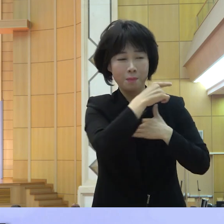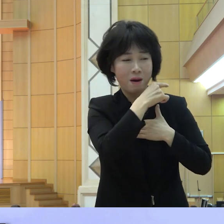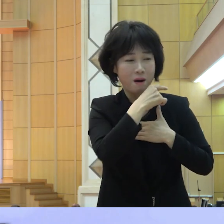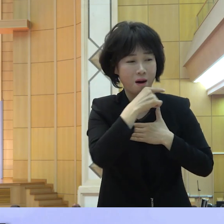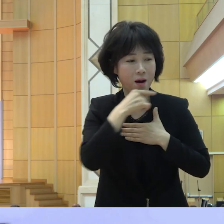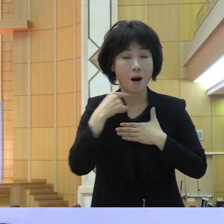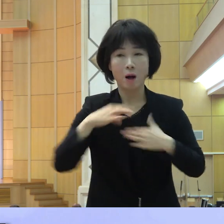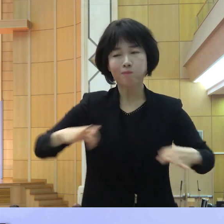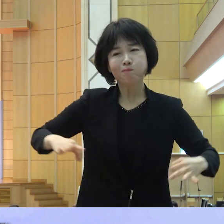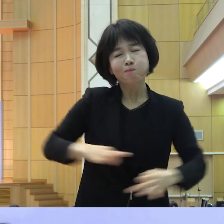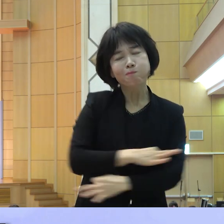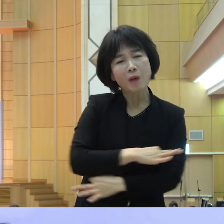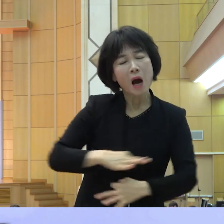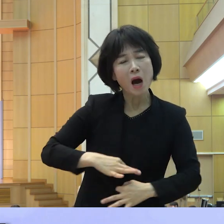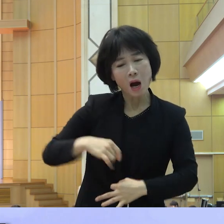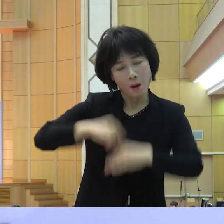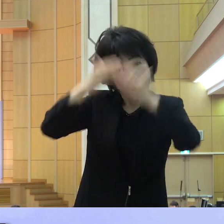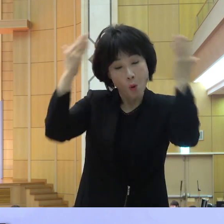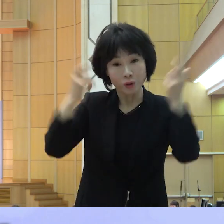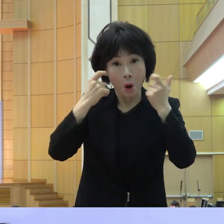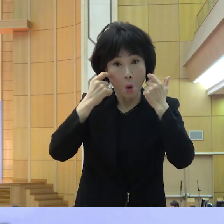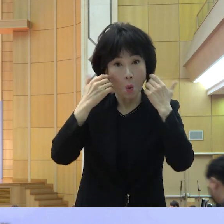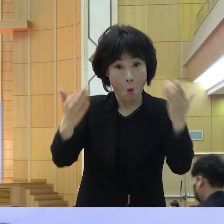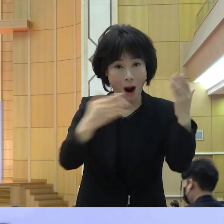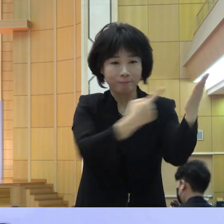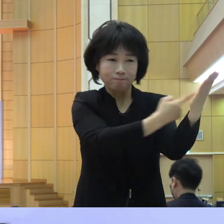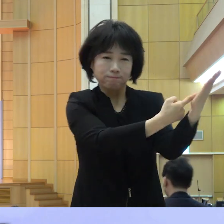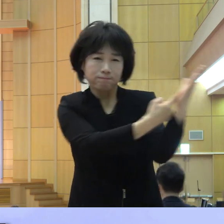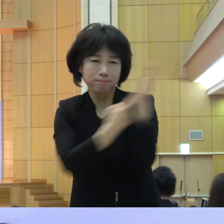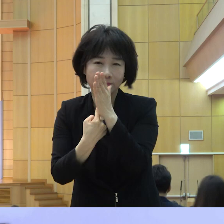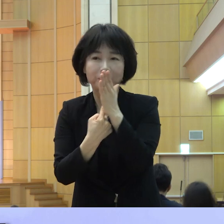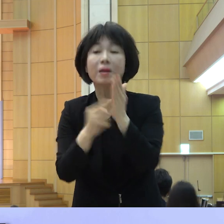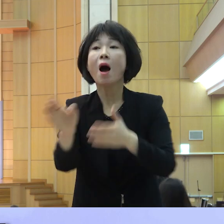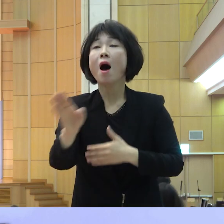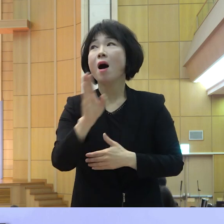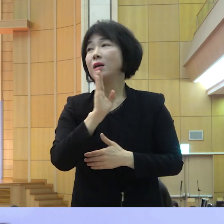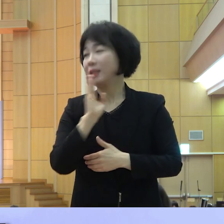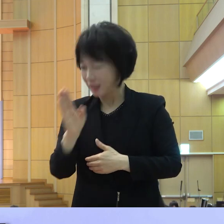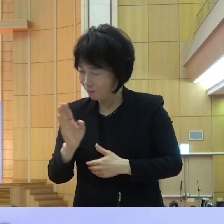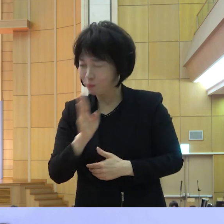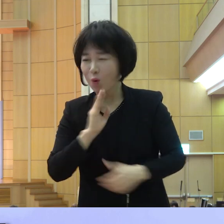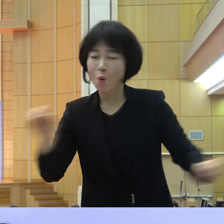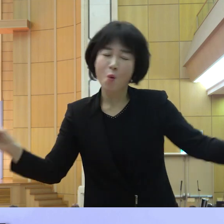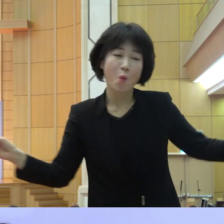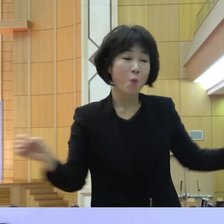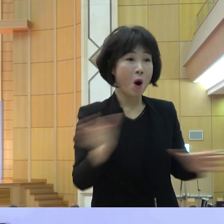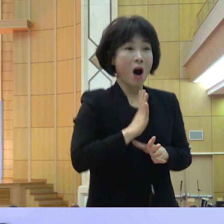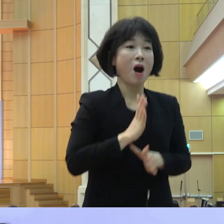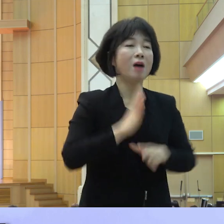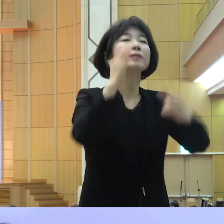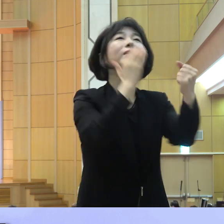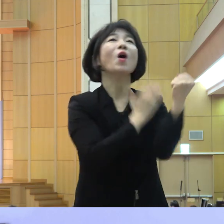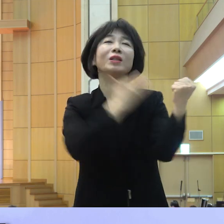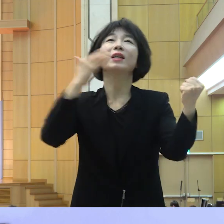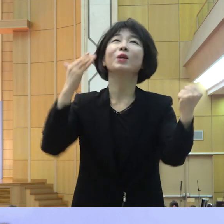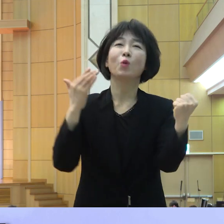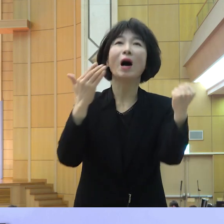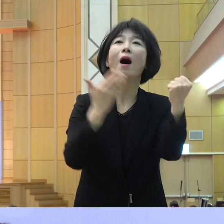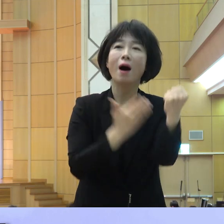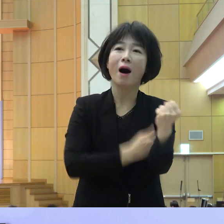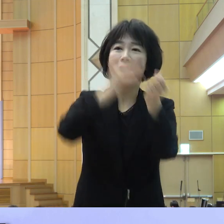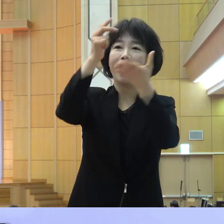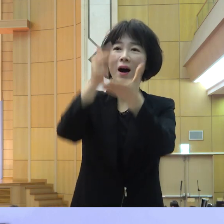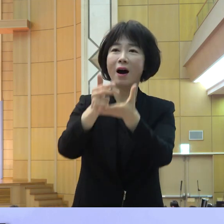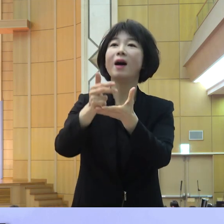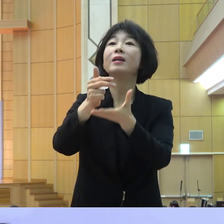보혈 부정한 모든 것 밝히시니 참 놀라운 능력이로다